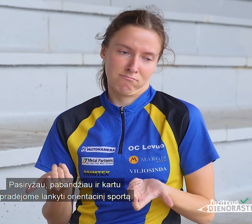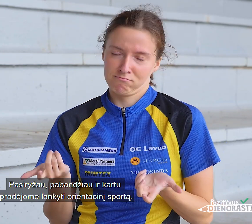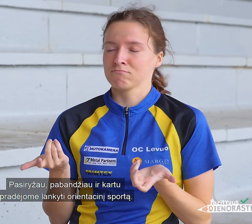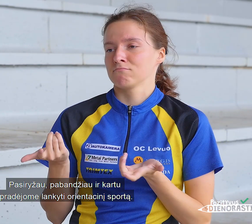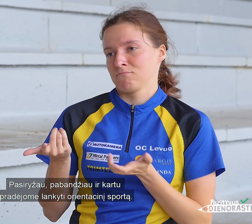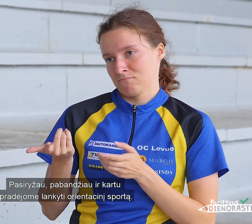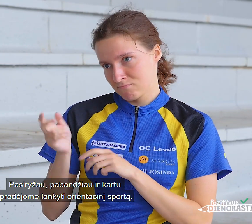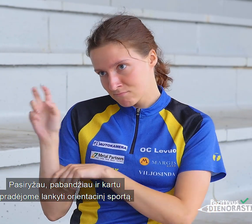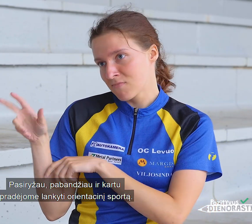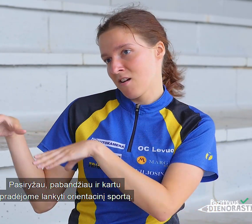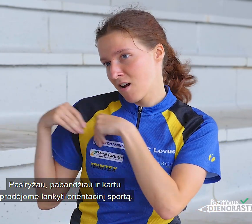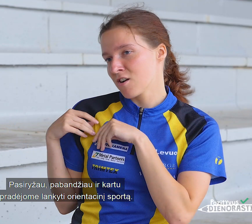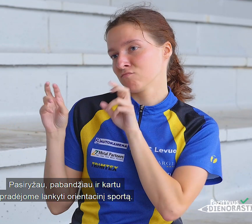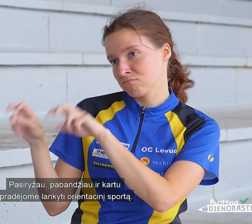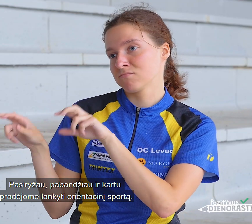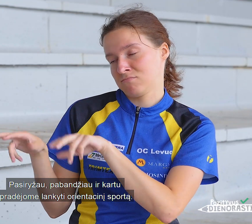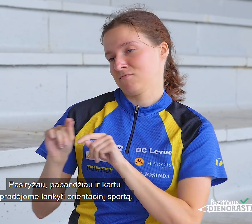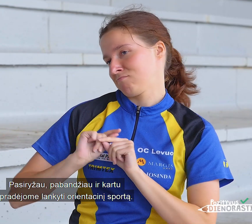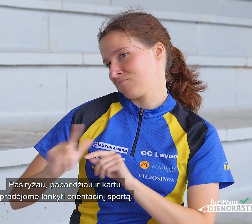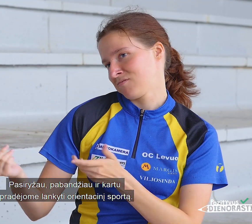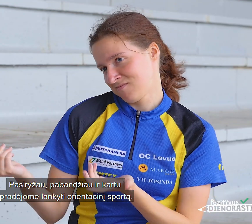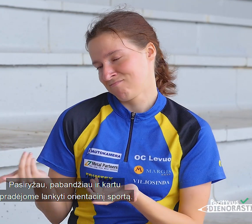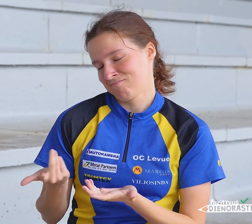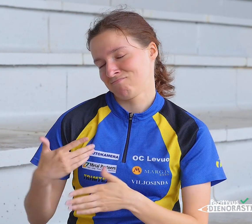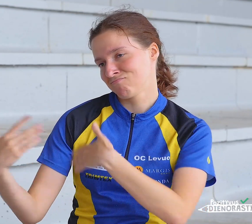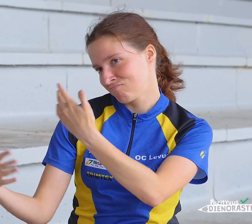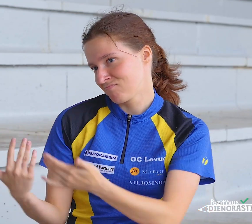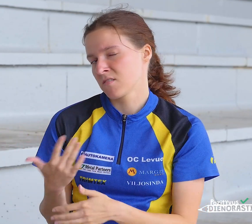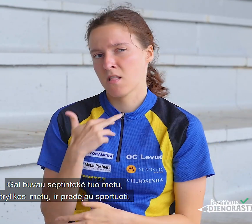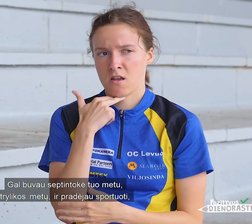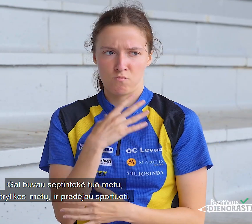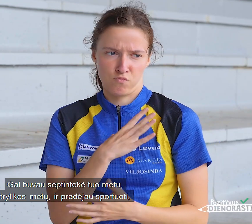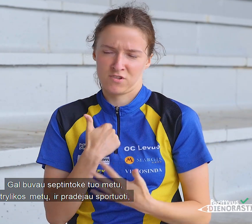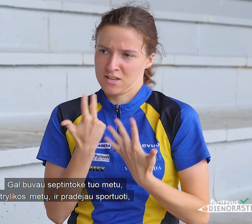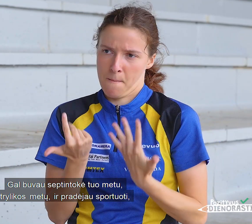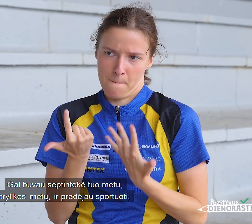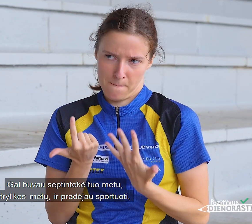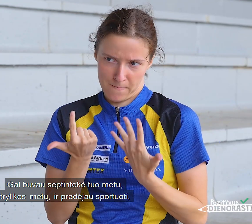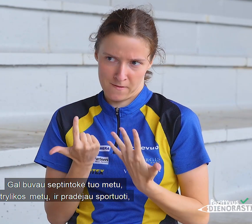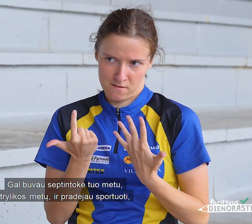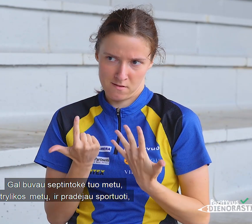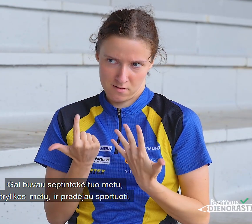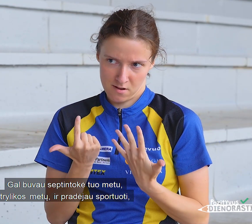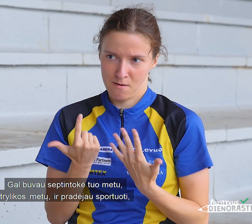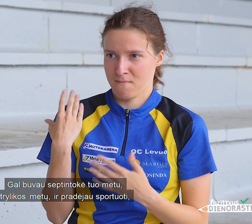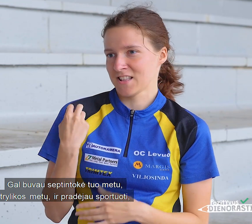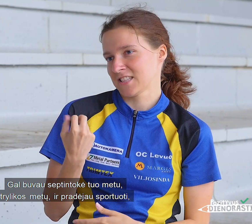pabandžiau ir kartu pradėjome lankyti orientacinį sportą. Galbūt septintokė tuo metu, 13 metų ir